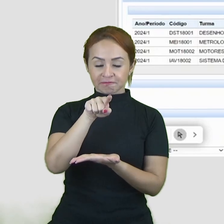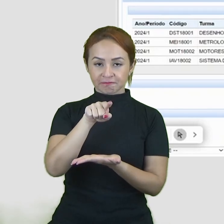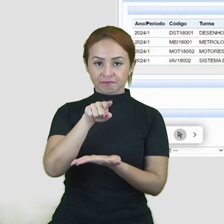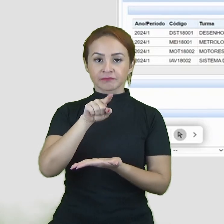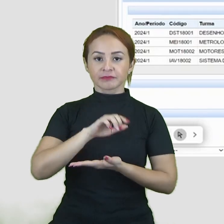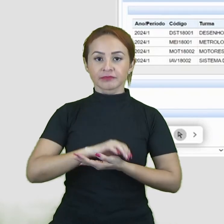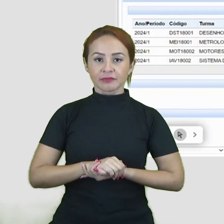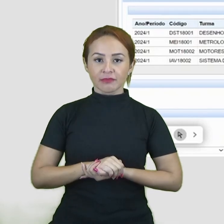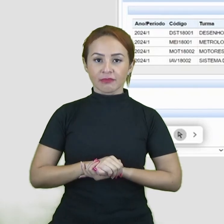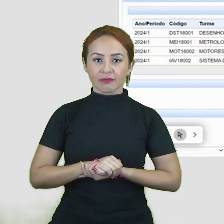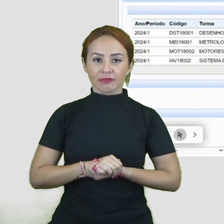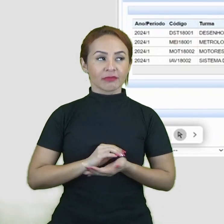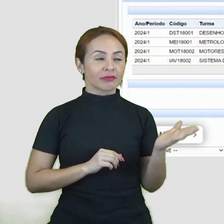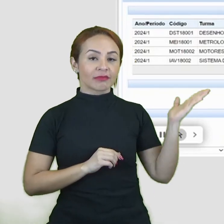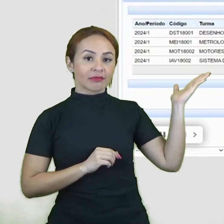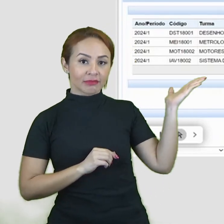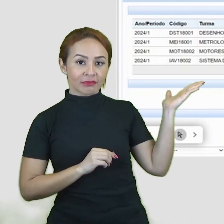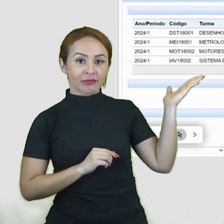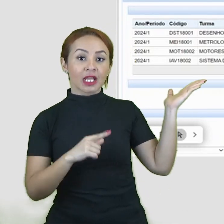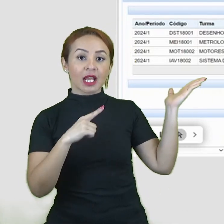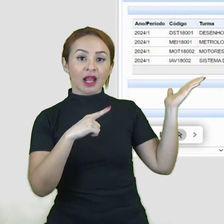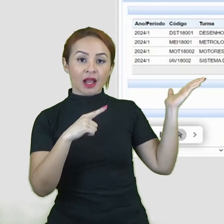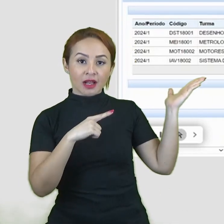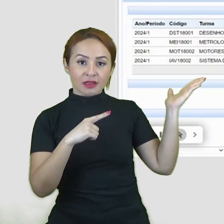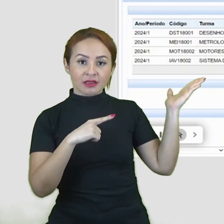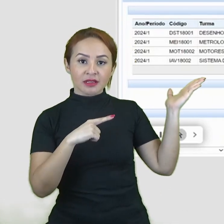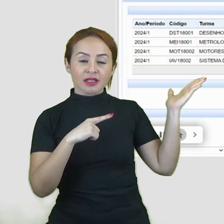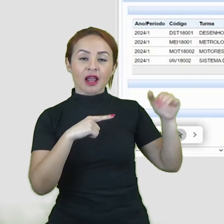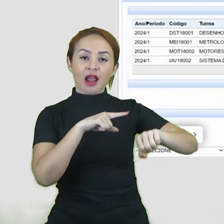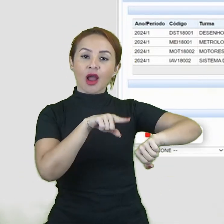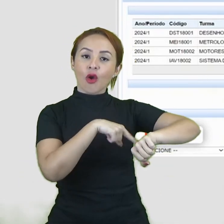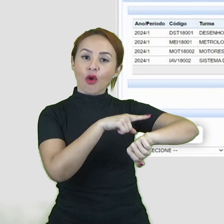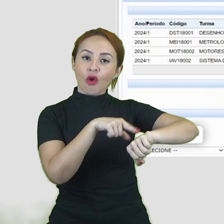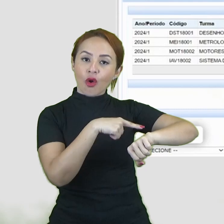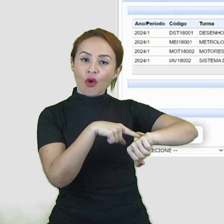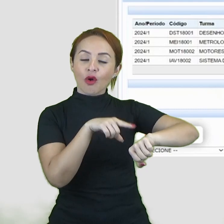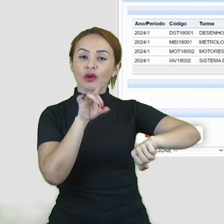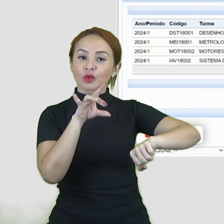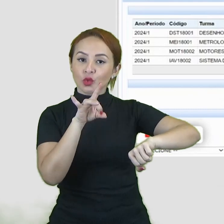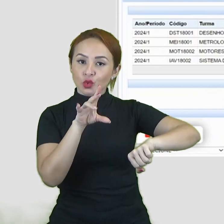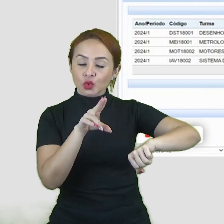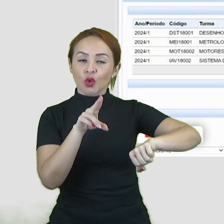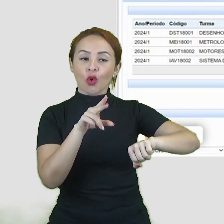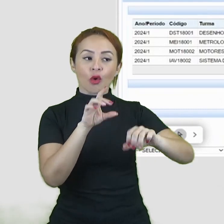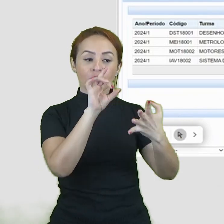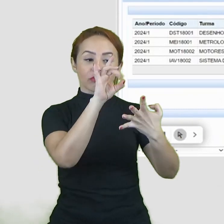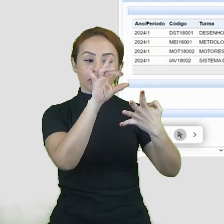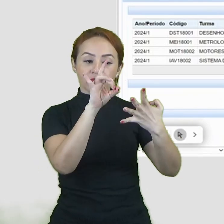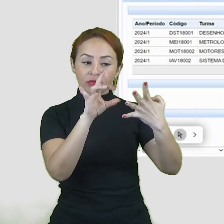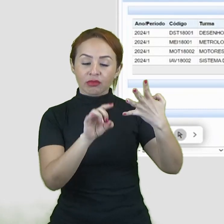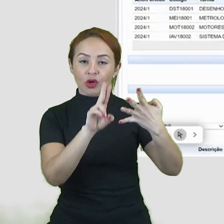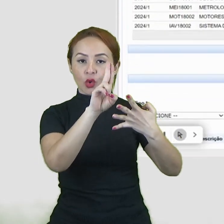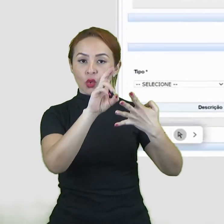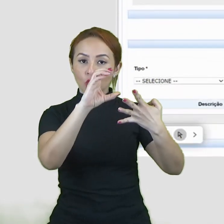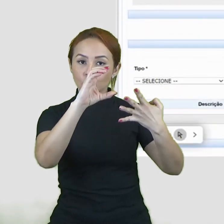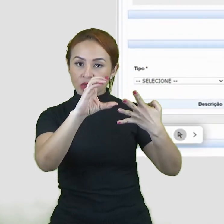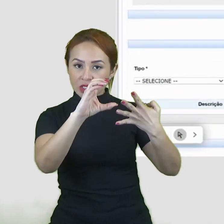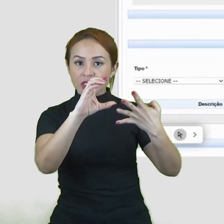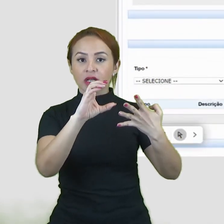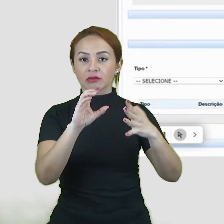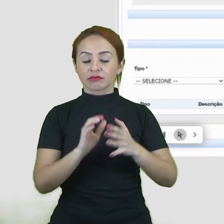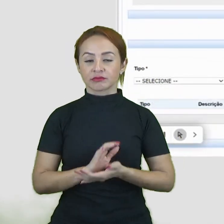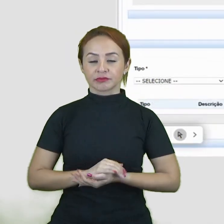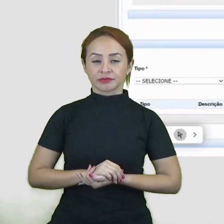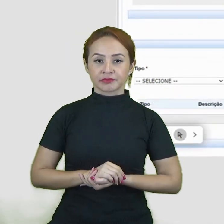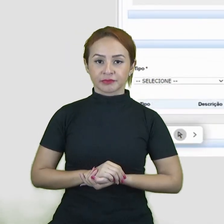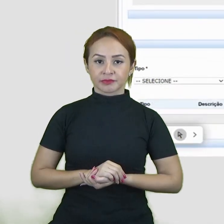aqui, então, nós temos a carga horária semanal dedicada para cada unidade curricular. Então, o